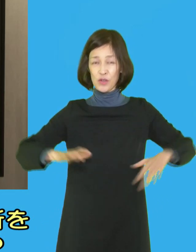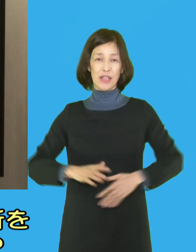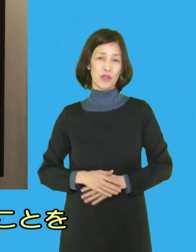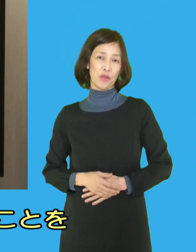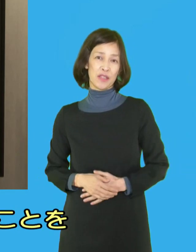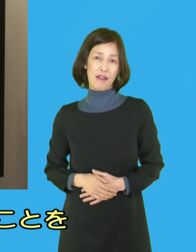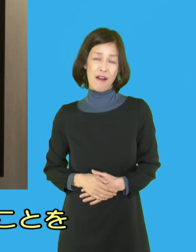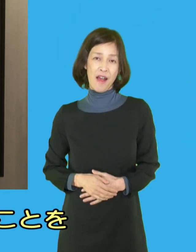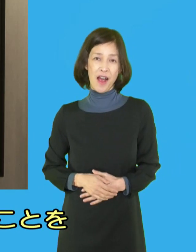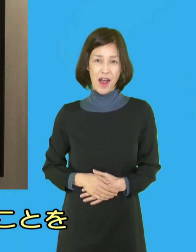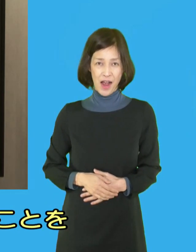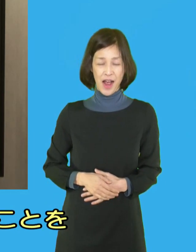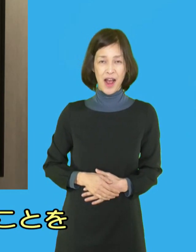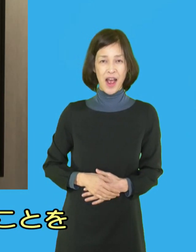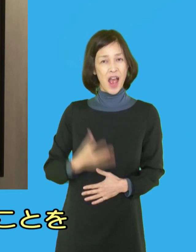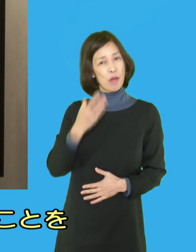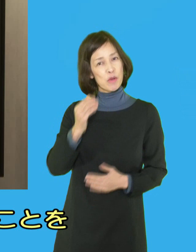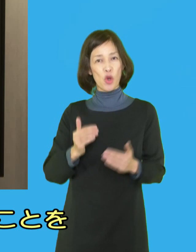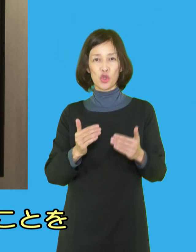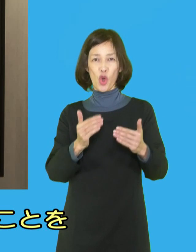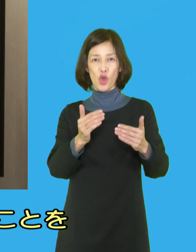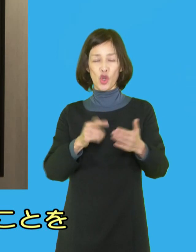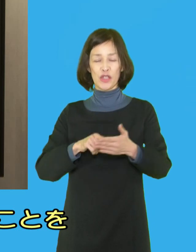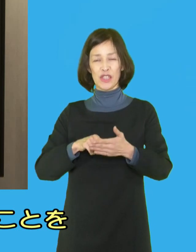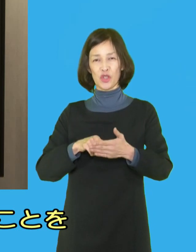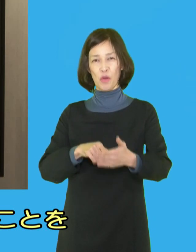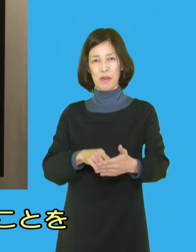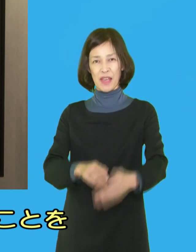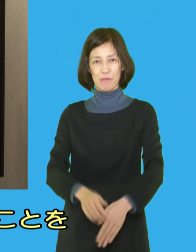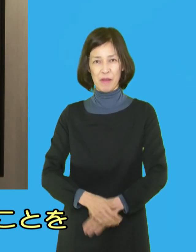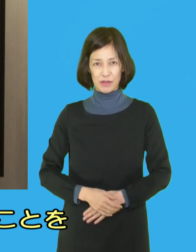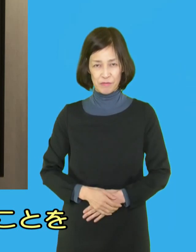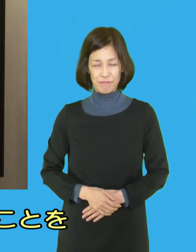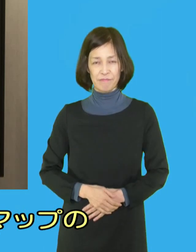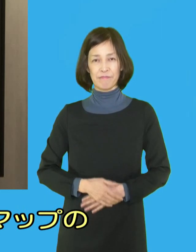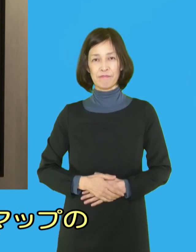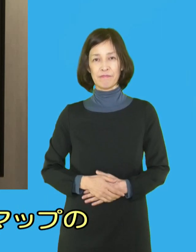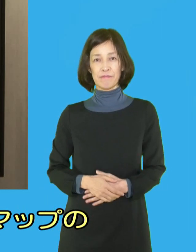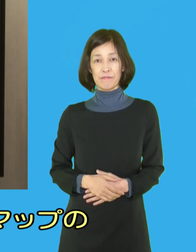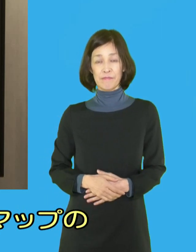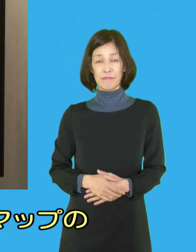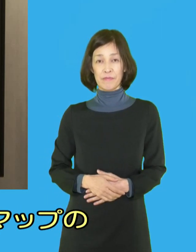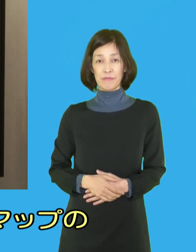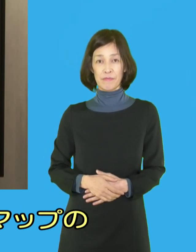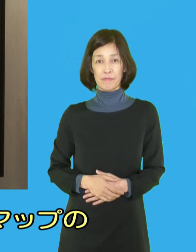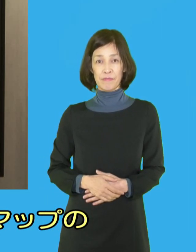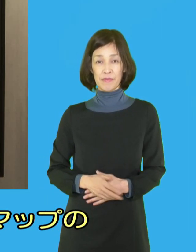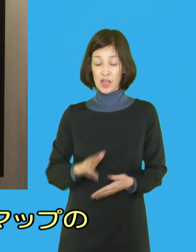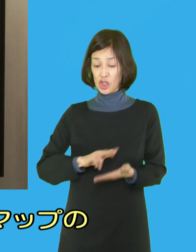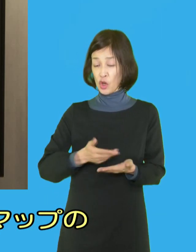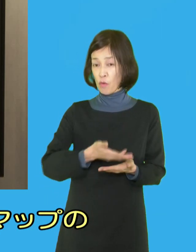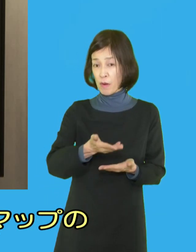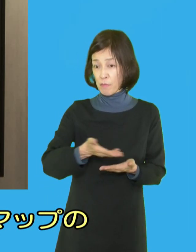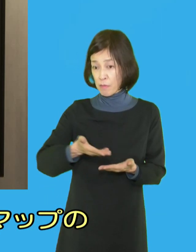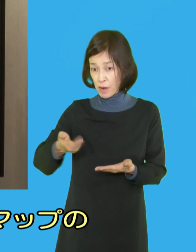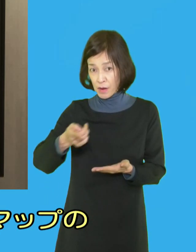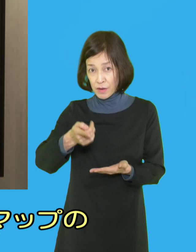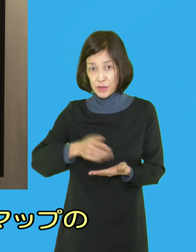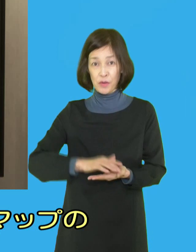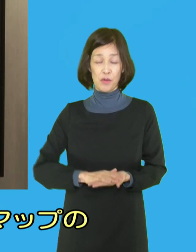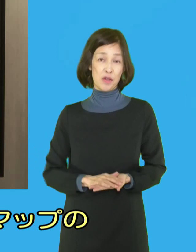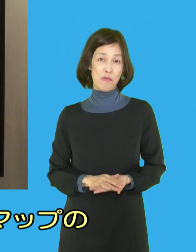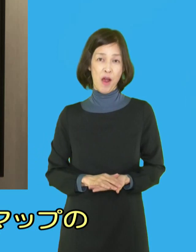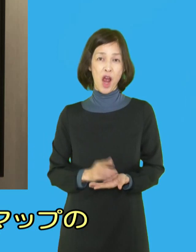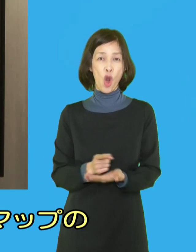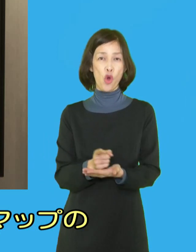ら魅力向上に努めていくようなことを検討をしております。お手元の方にはこのロードマップの本編が